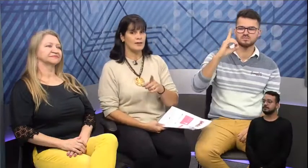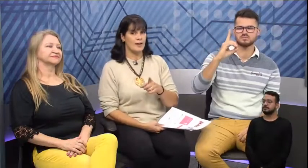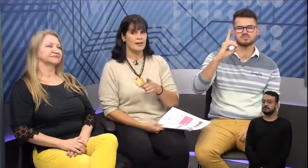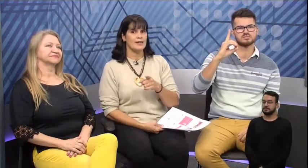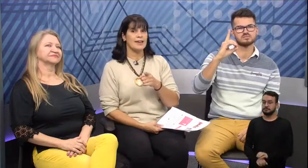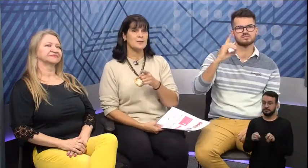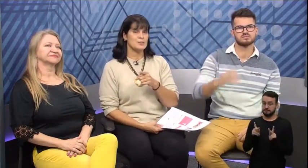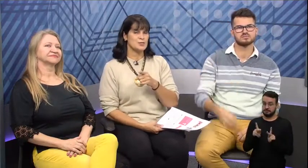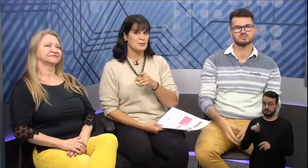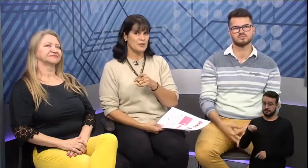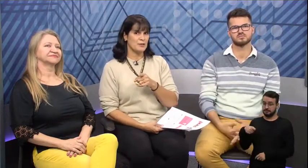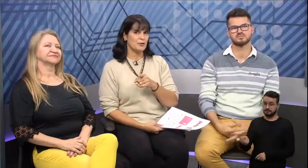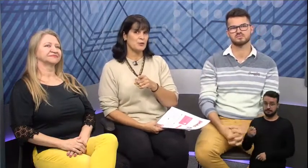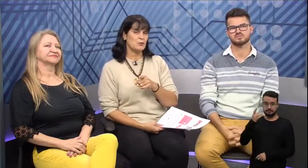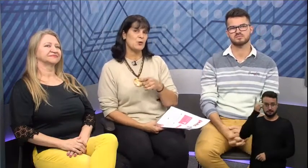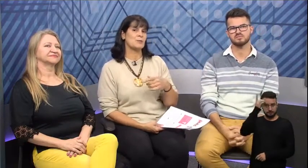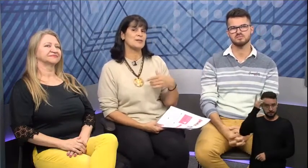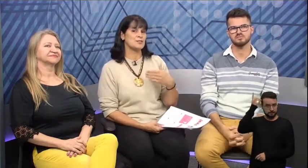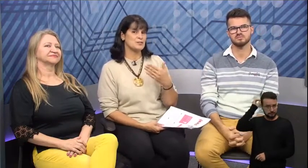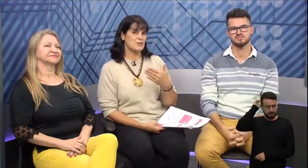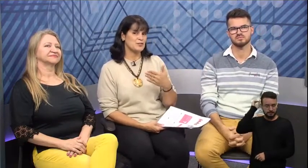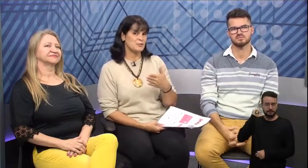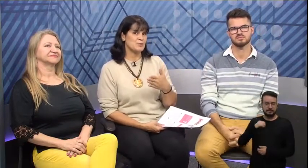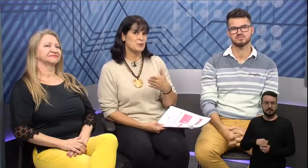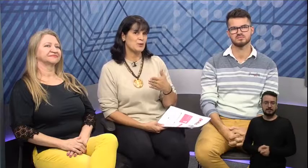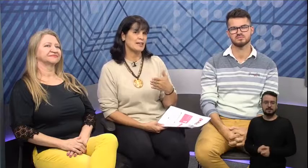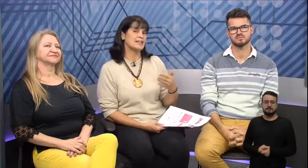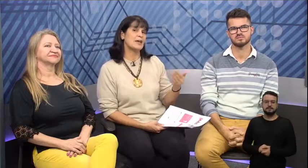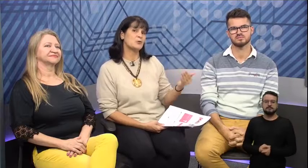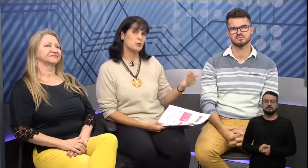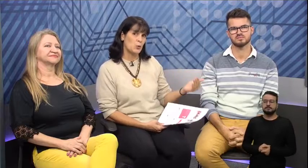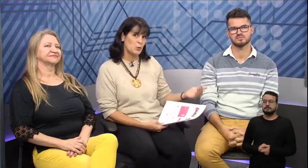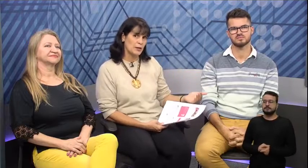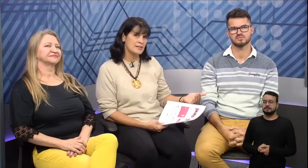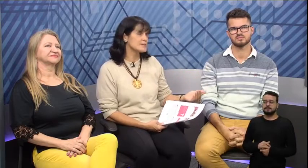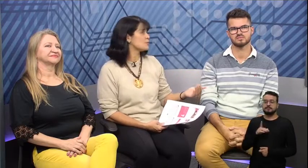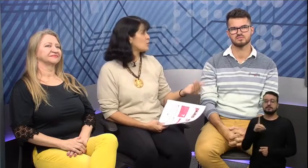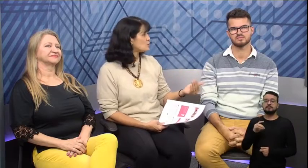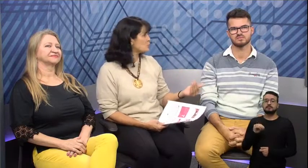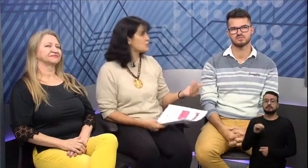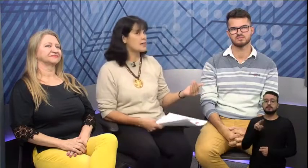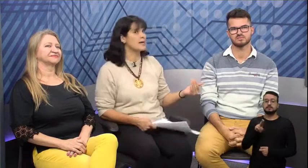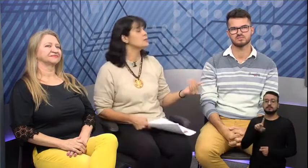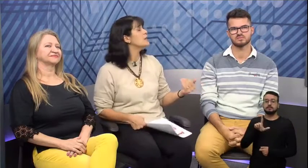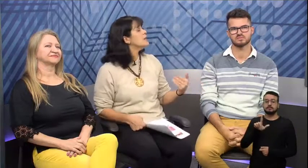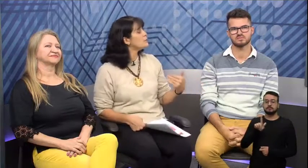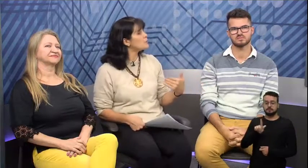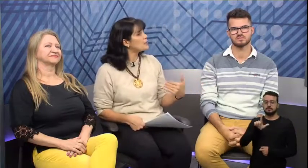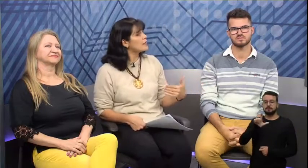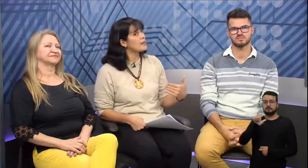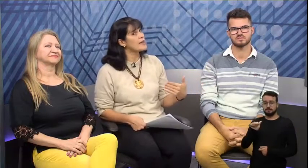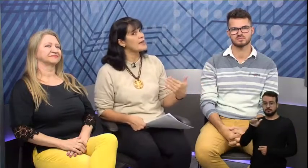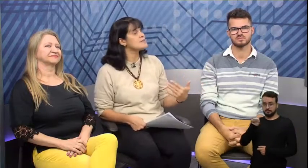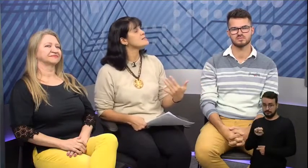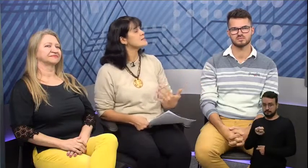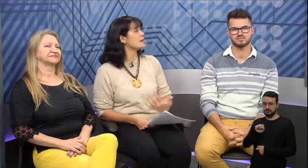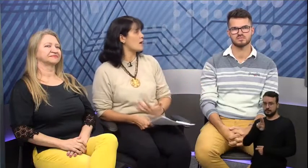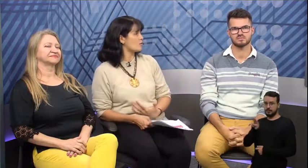Ok, e aí depois a gente vai ver quem falou o nome, mas nós já vamos colocar ali que é o Douglas, o nosso convidado. E por que esse sinal? Se